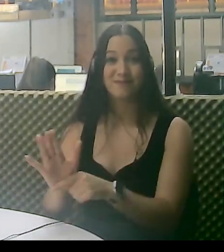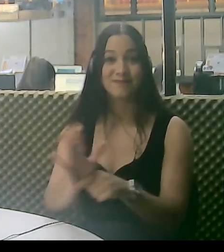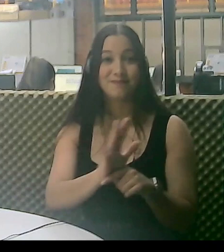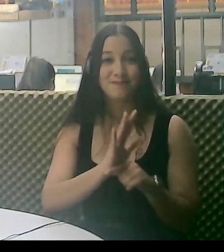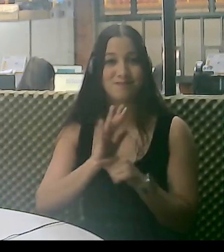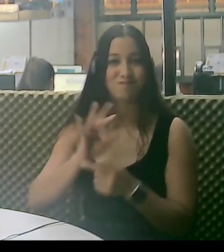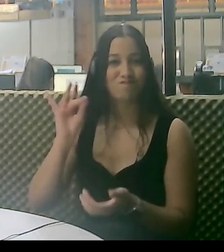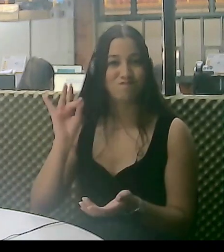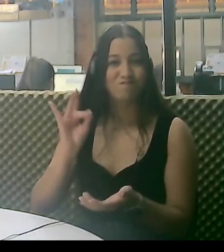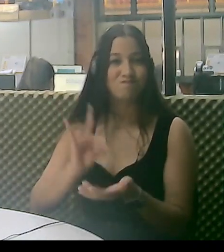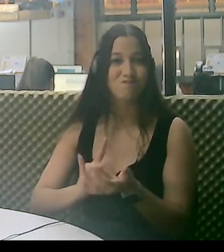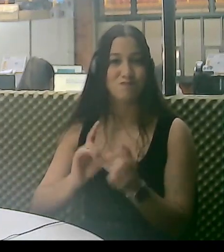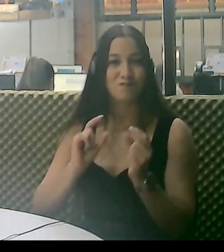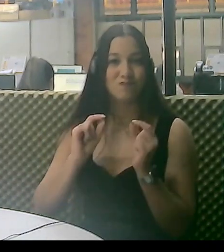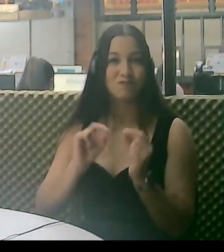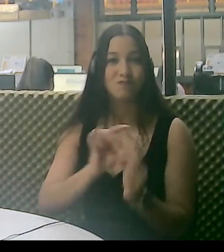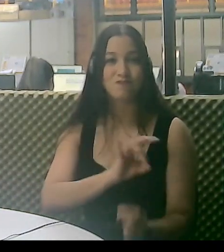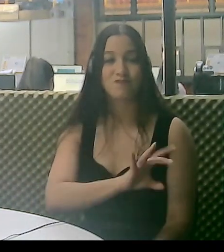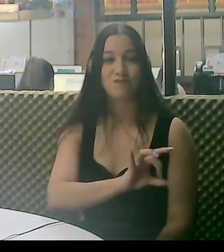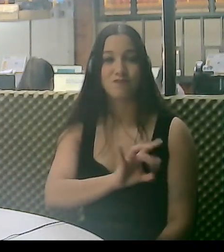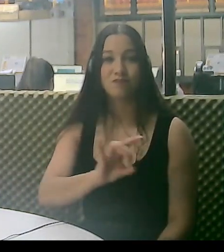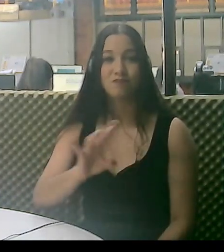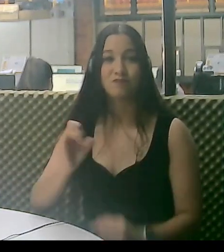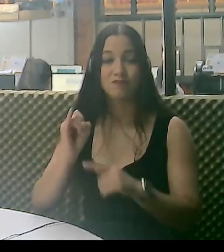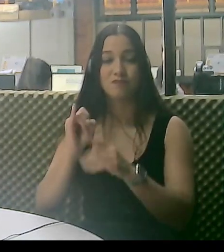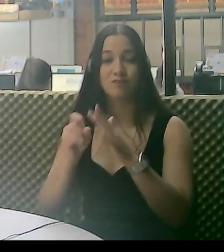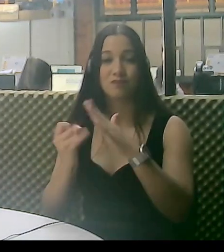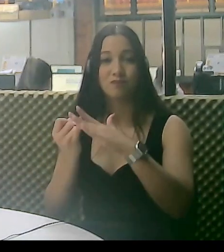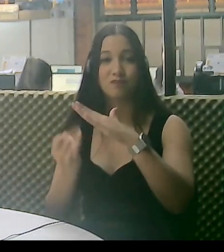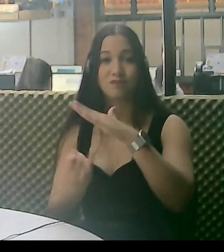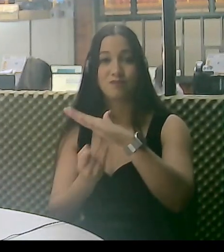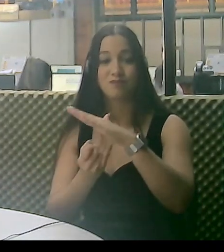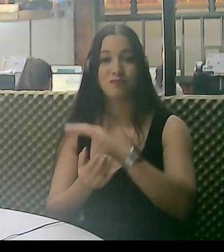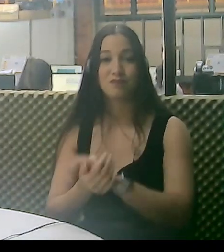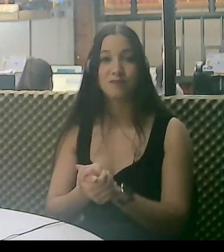maneira significativa para cada instituição.